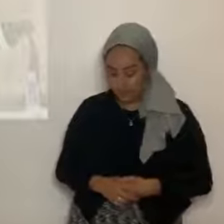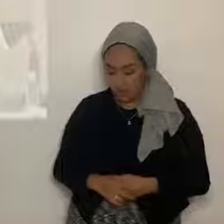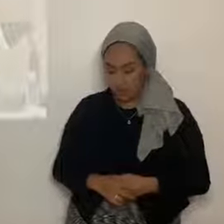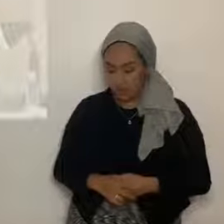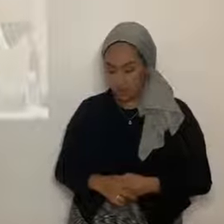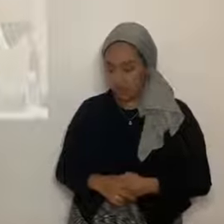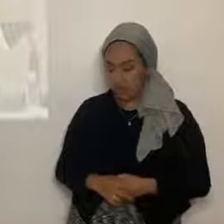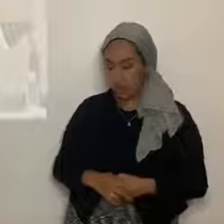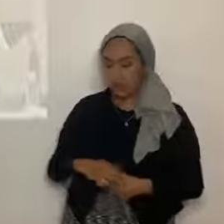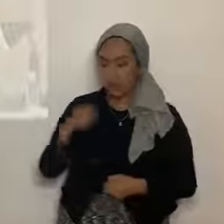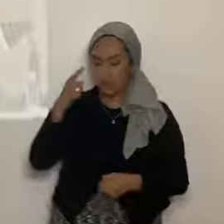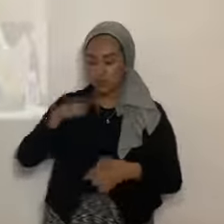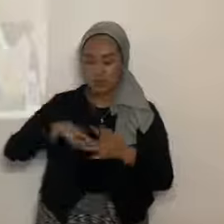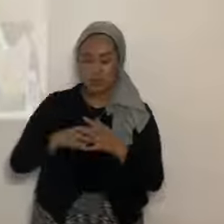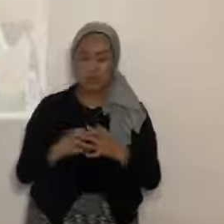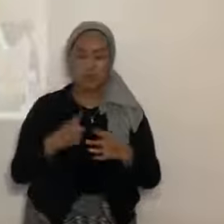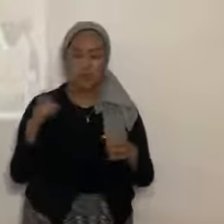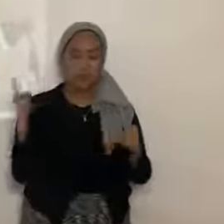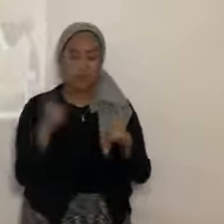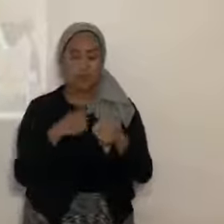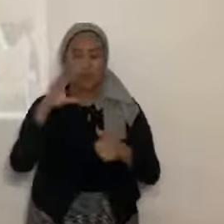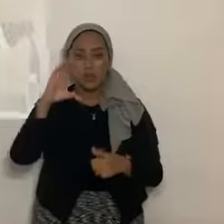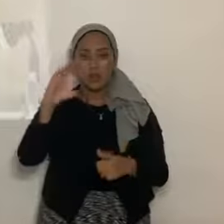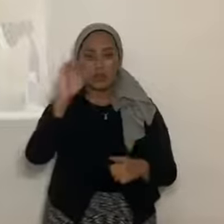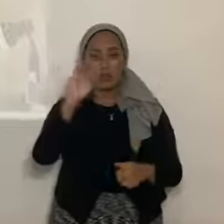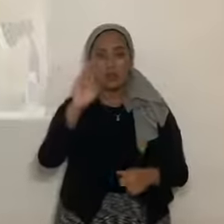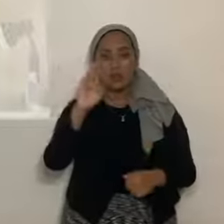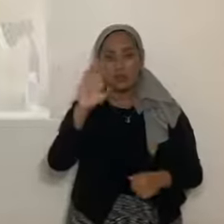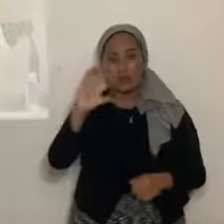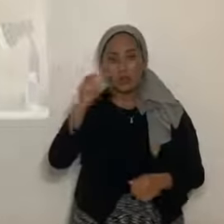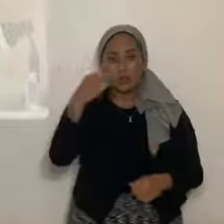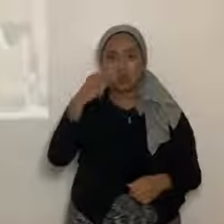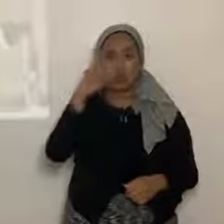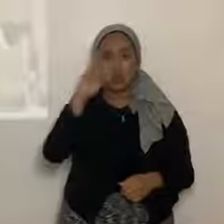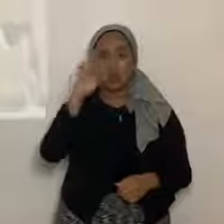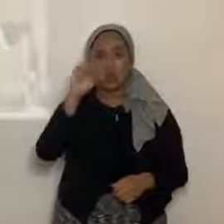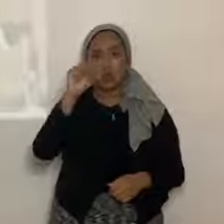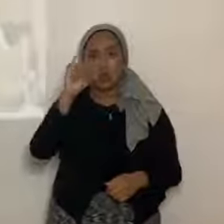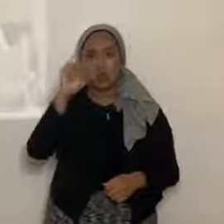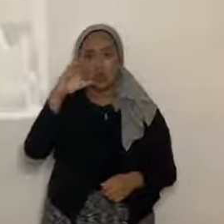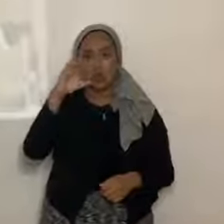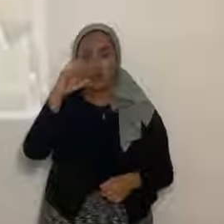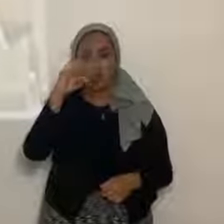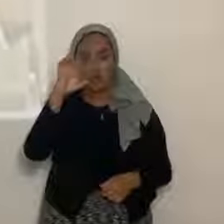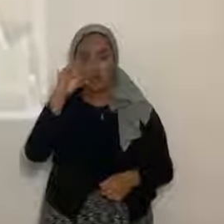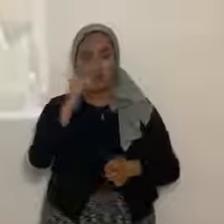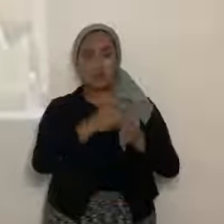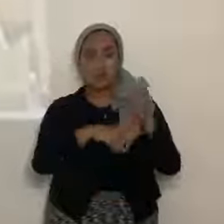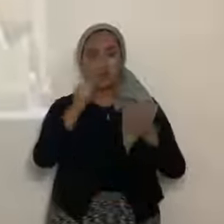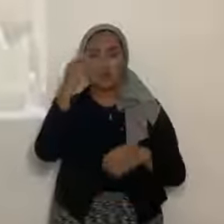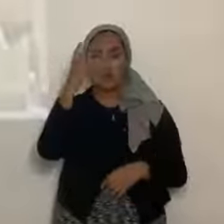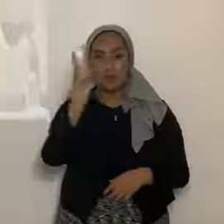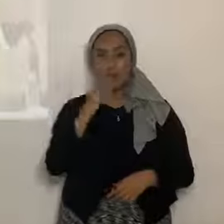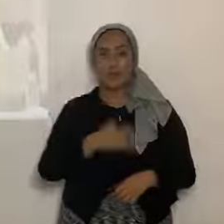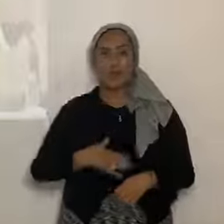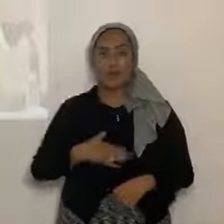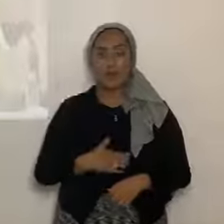Para empezar, vamos a ir a 1 de Crónicas 16, vamos allá, para que yo les pueda ministrar con mucho gusto. 1 de